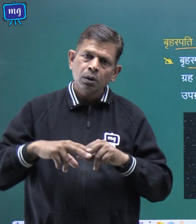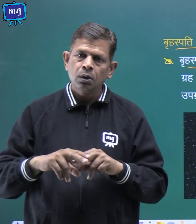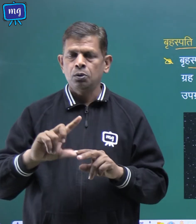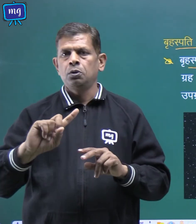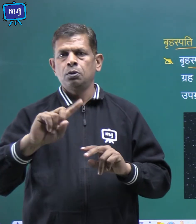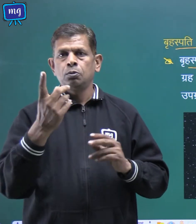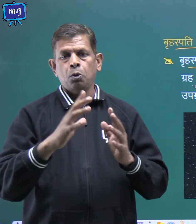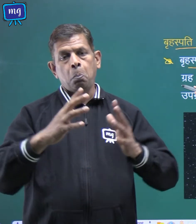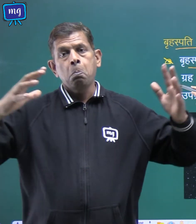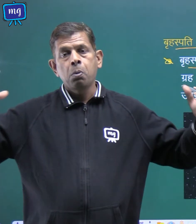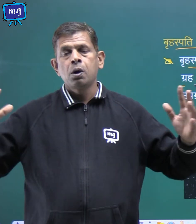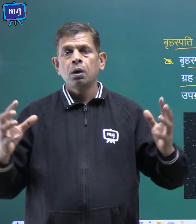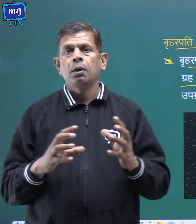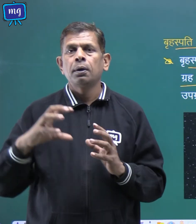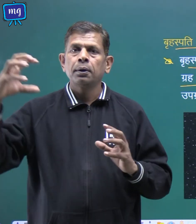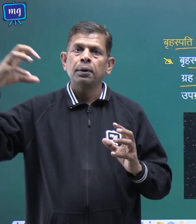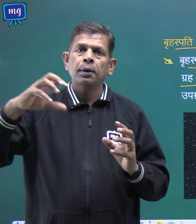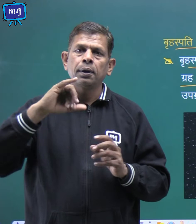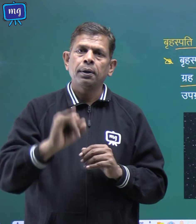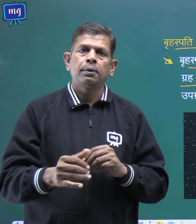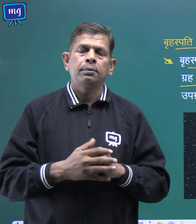सबसे बड़ा ग्रह है।